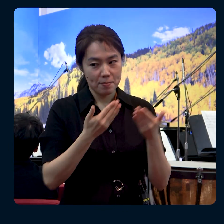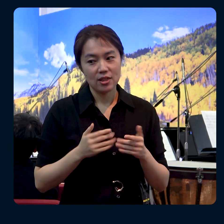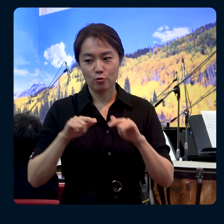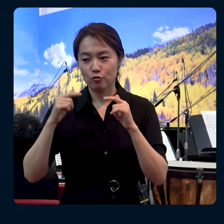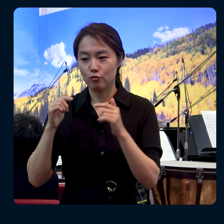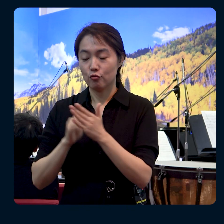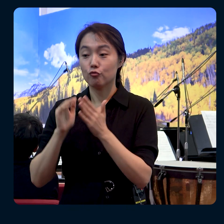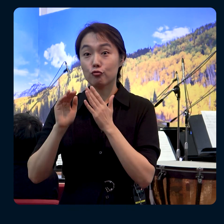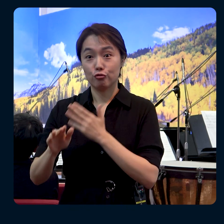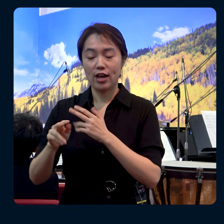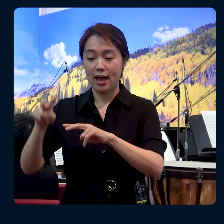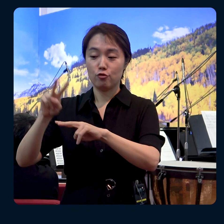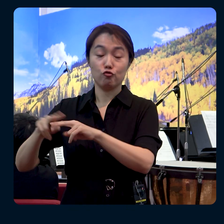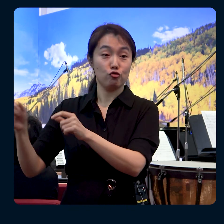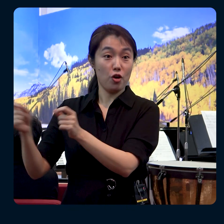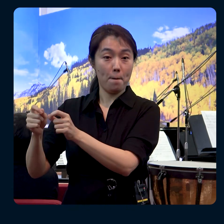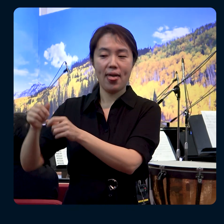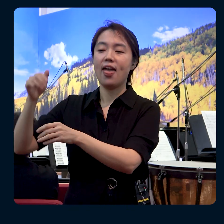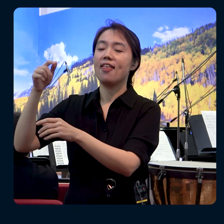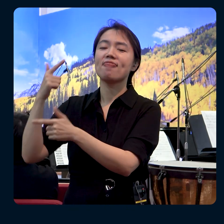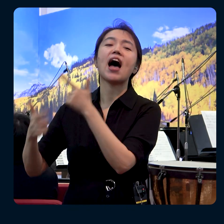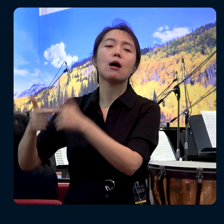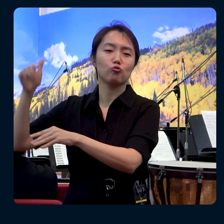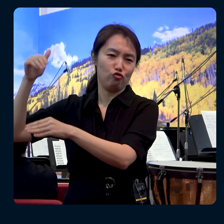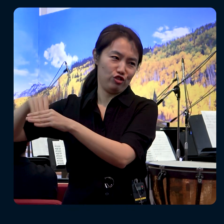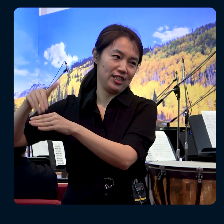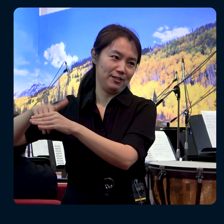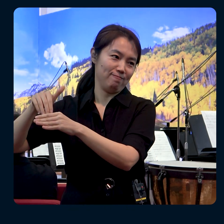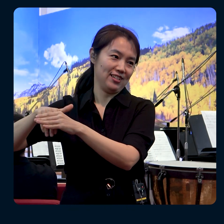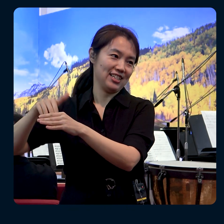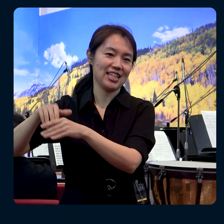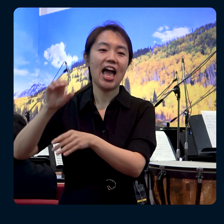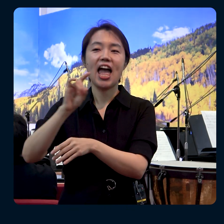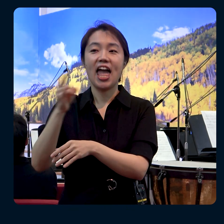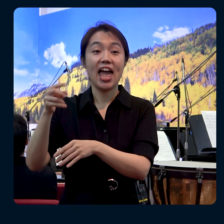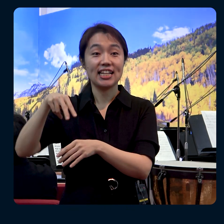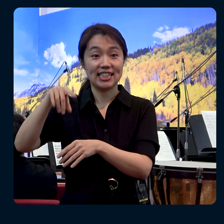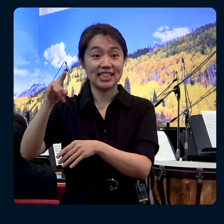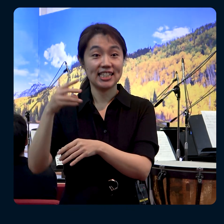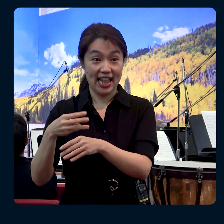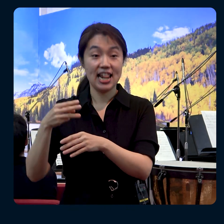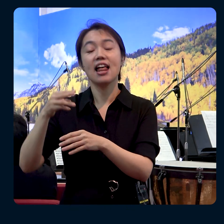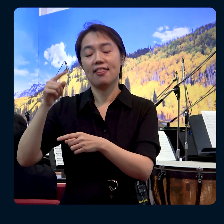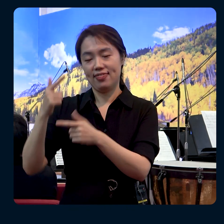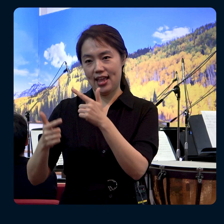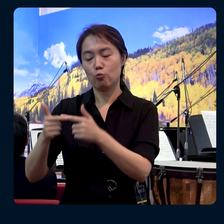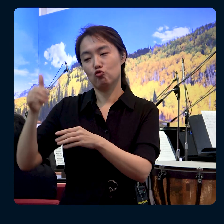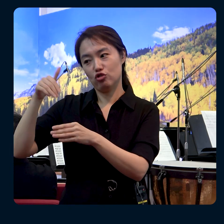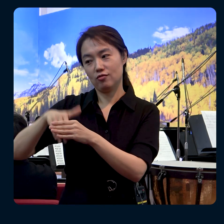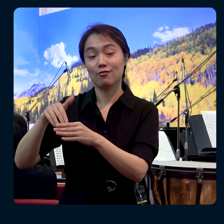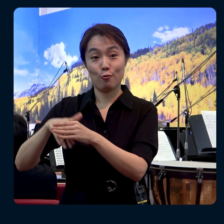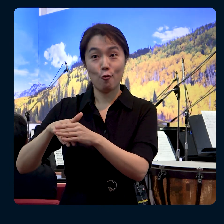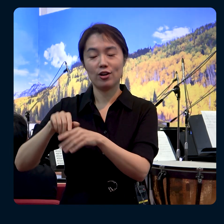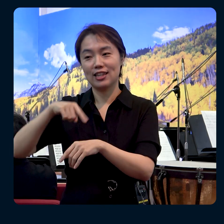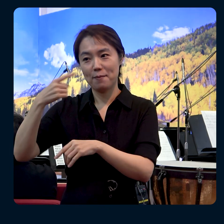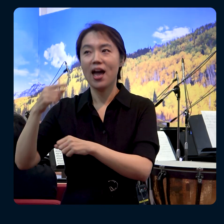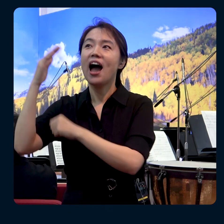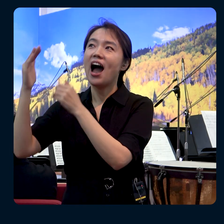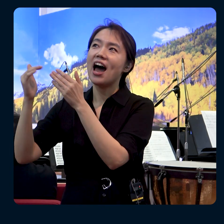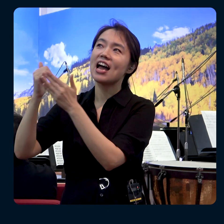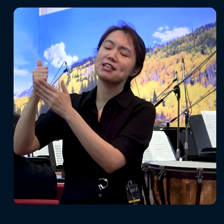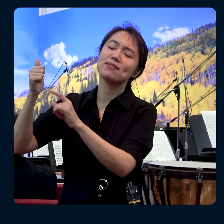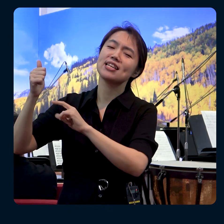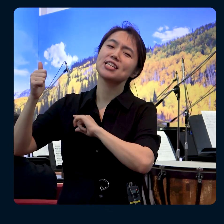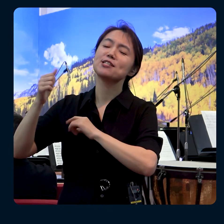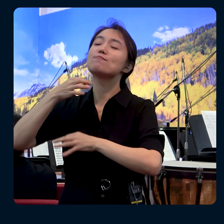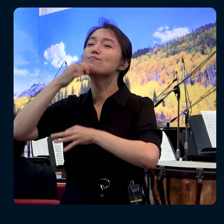그게 에셀나무라는 나무예요. 그리고 그 나무를 심고 살아계신 여호와 하나님의 이름을 불렀다 그랬어요. 그 말은 뭐냐?